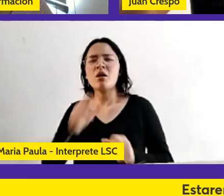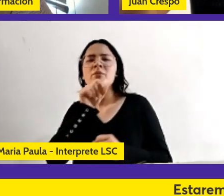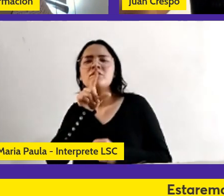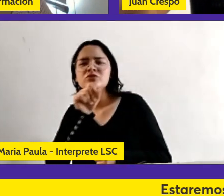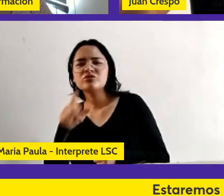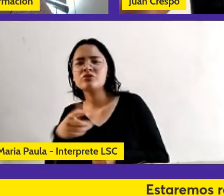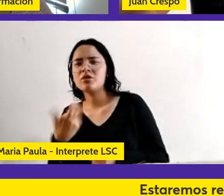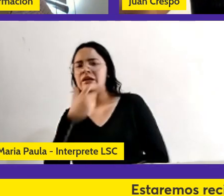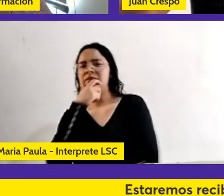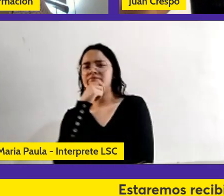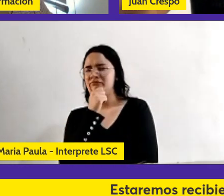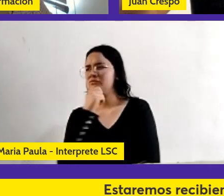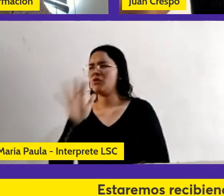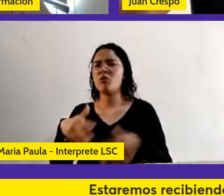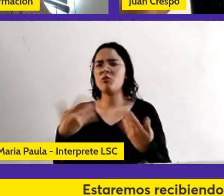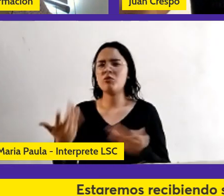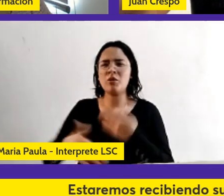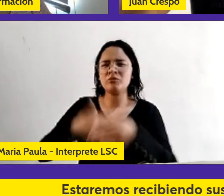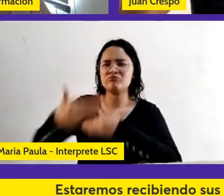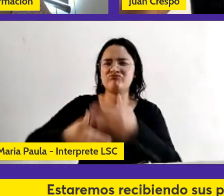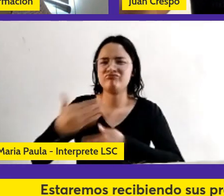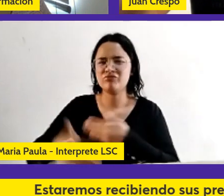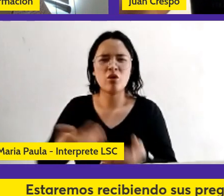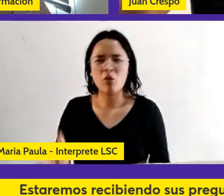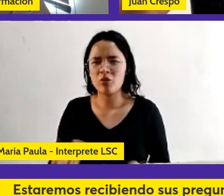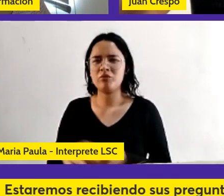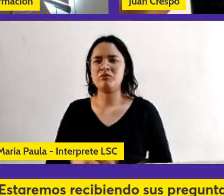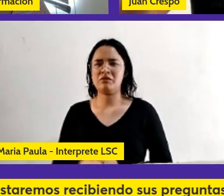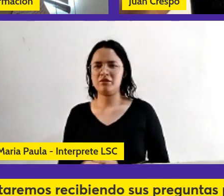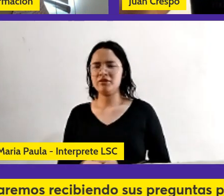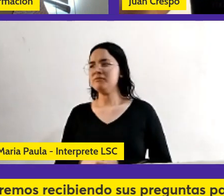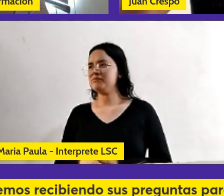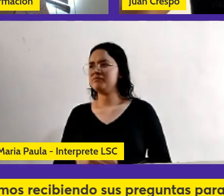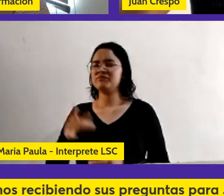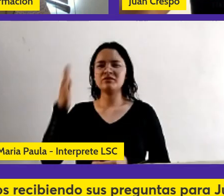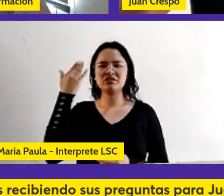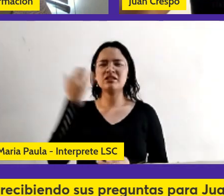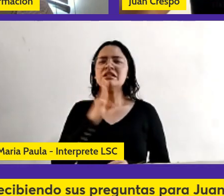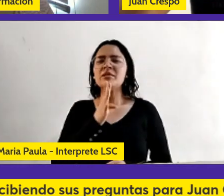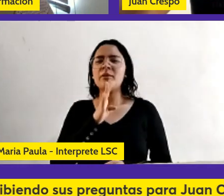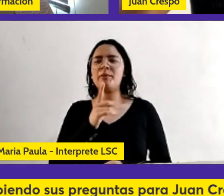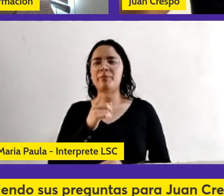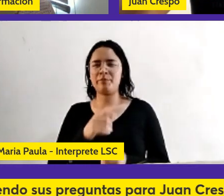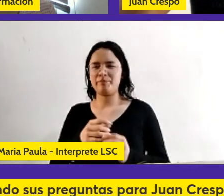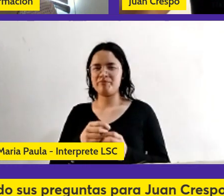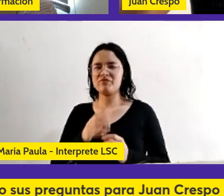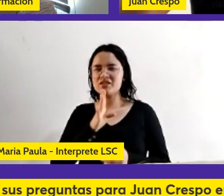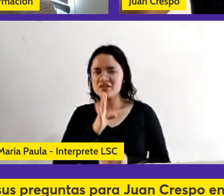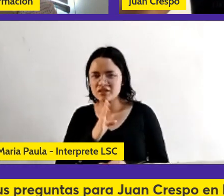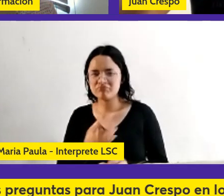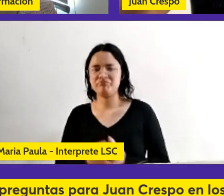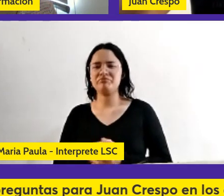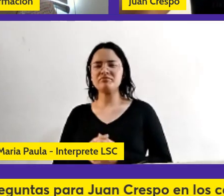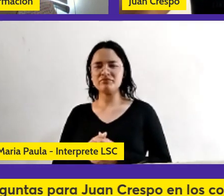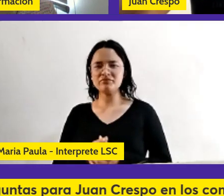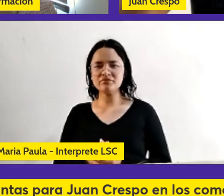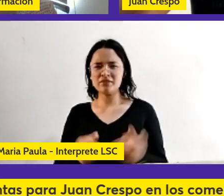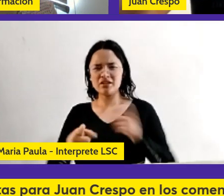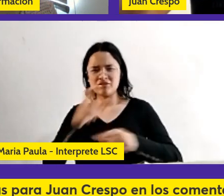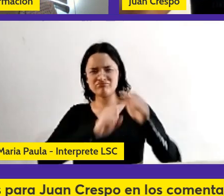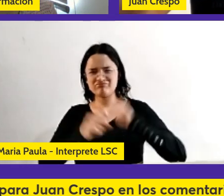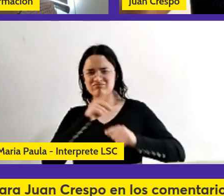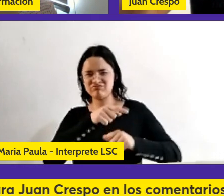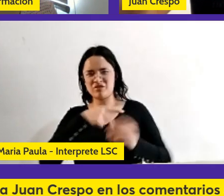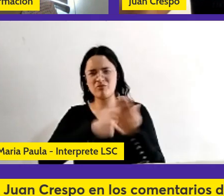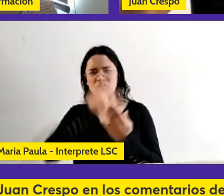proceso, cómo lo identificas, cómo llegas y de qué manera el proyecto se debe